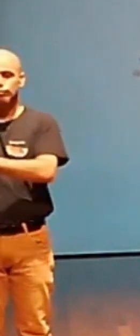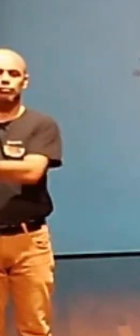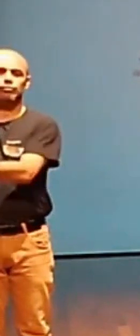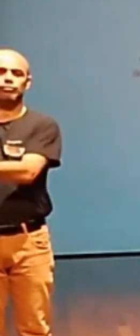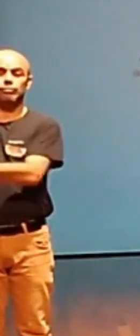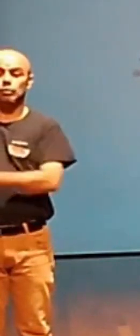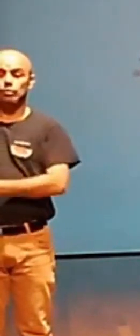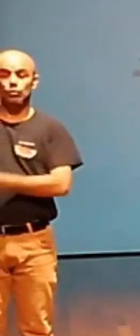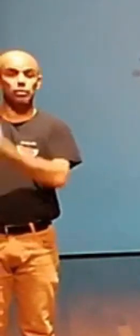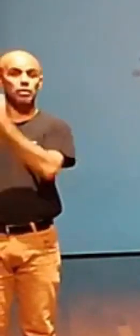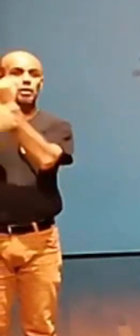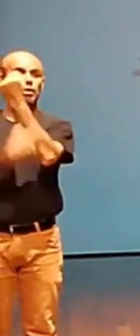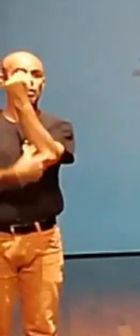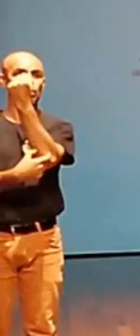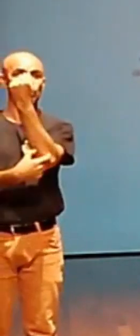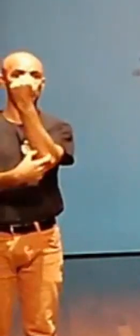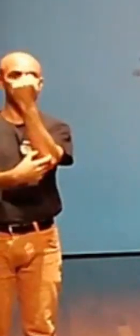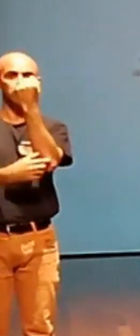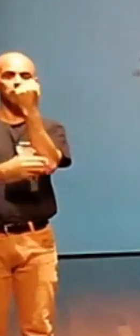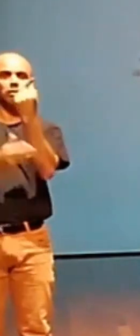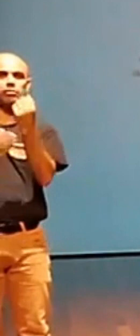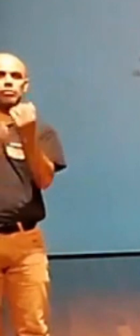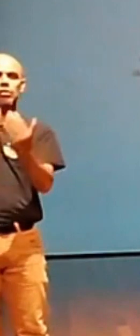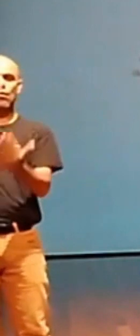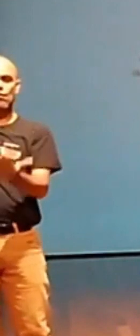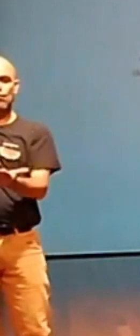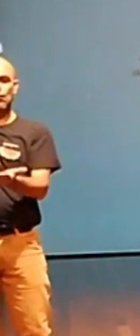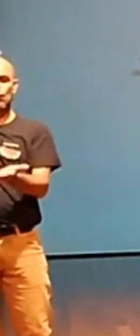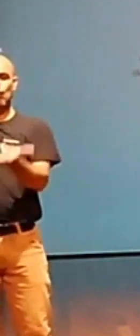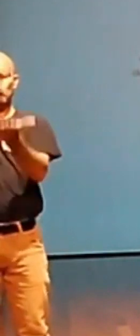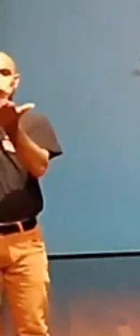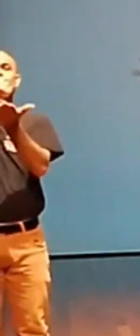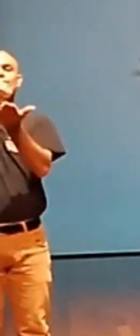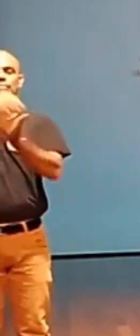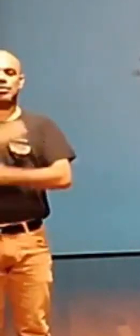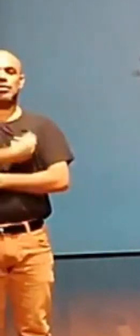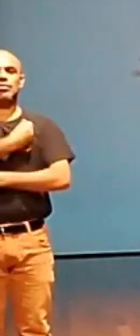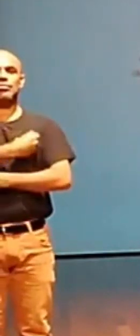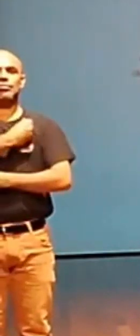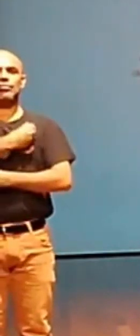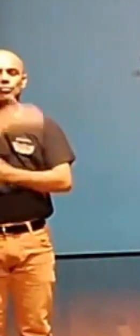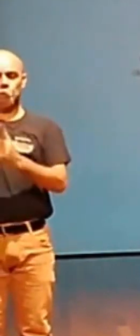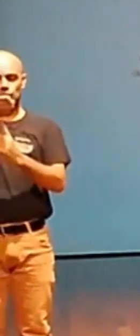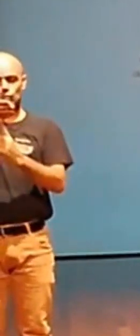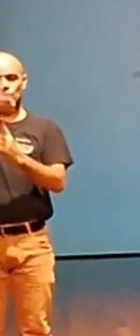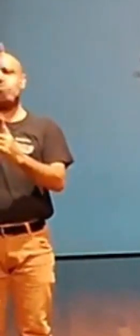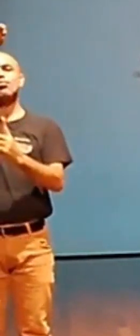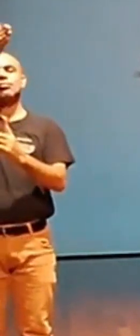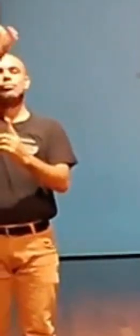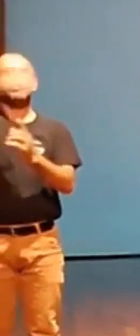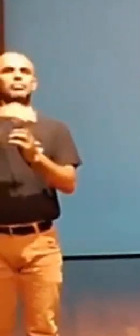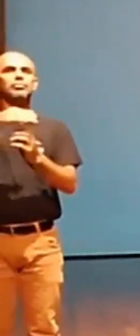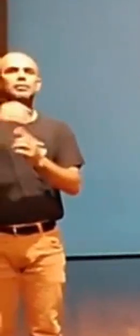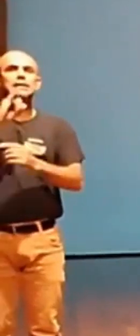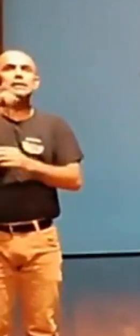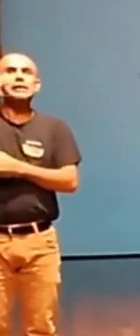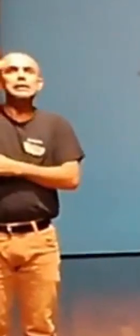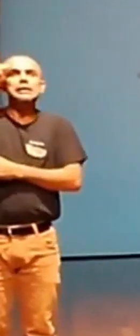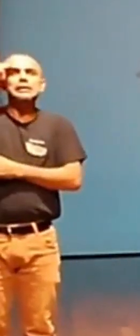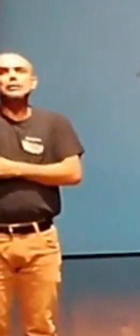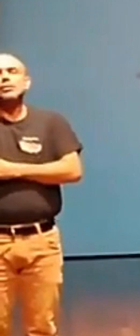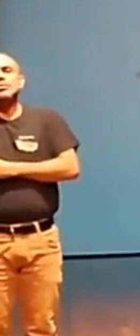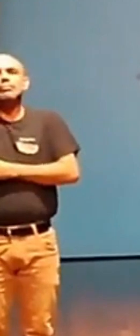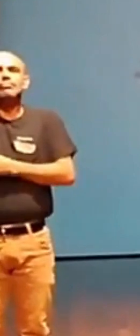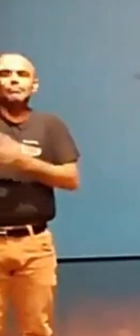A coluna é o centro da vida. A coluna é o nosso eixo. Se mentalmente eu estou desequilibrado,